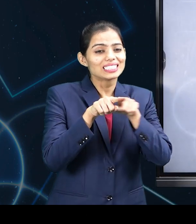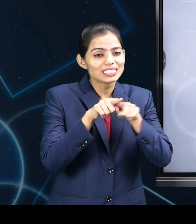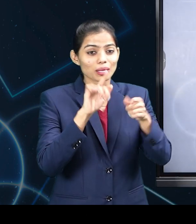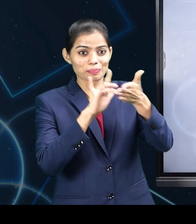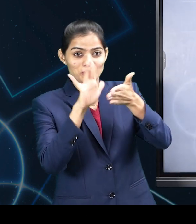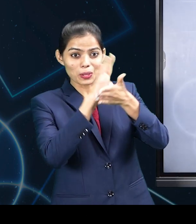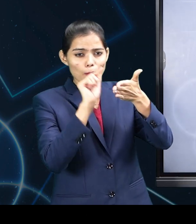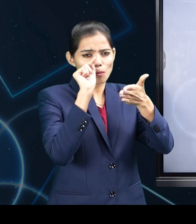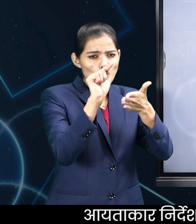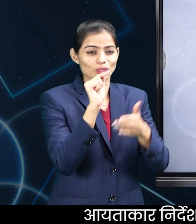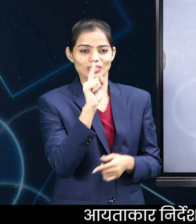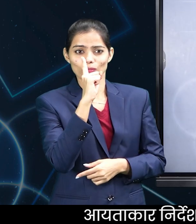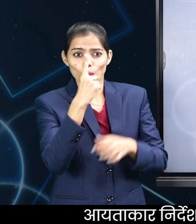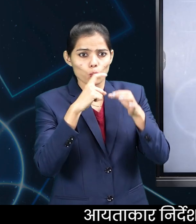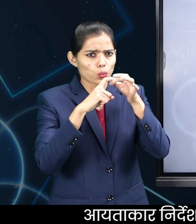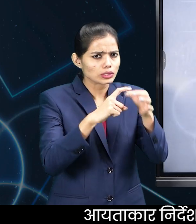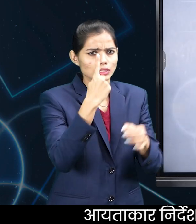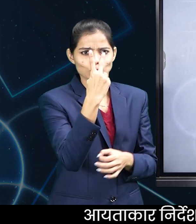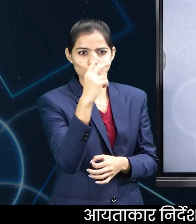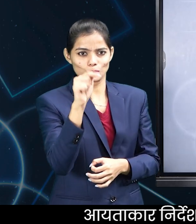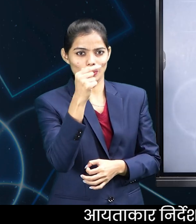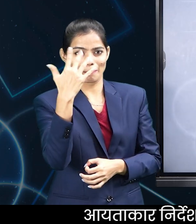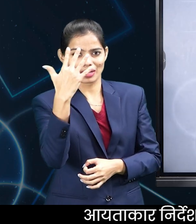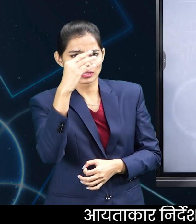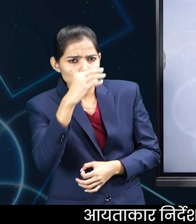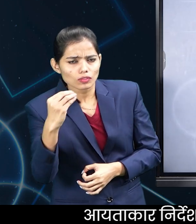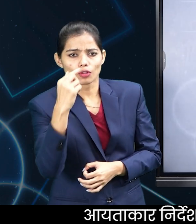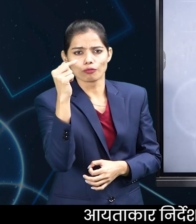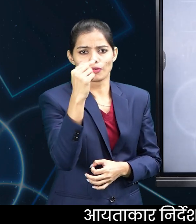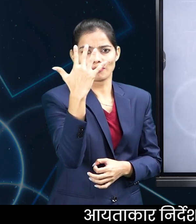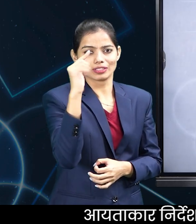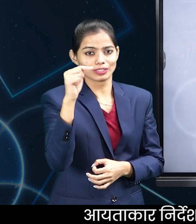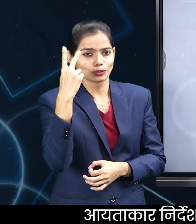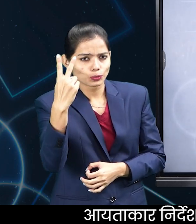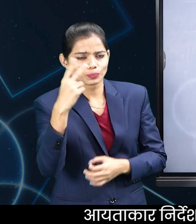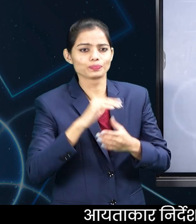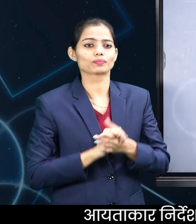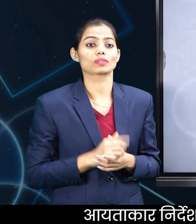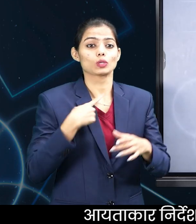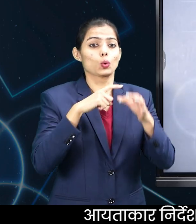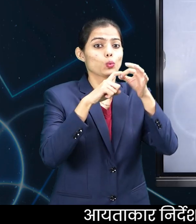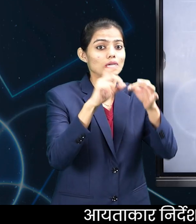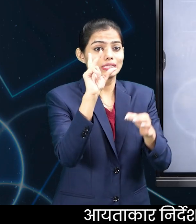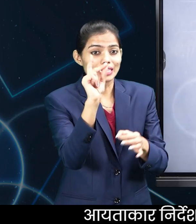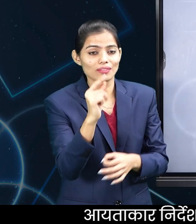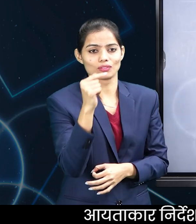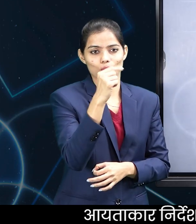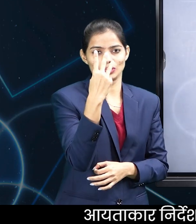उदाहरण, आयताकार निर्देशक प्रणाली में बिंदुओं का पता लगाएं। 2,